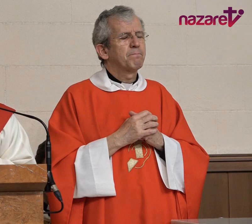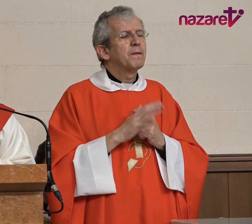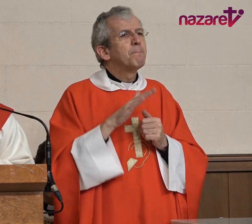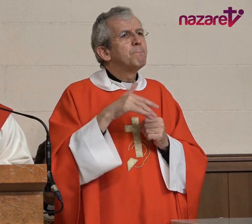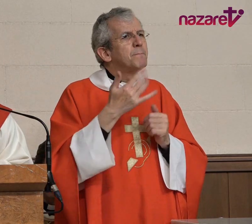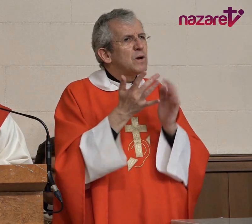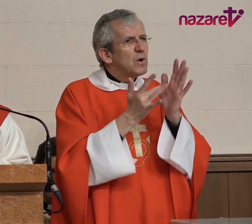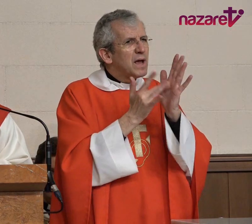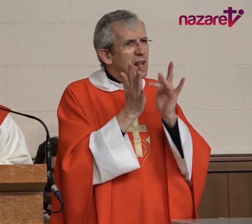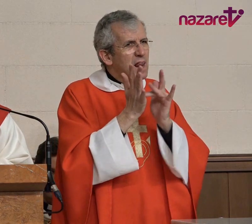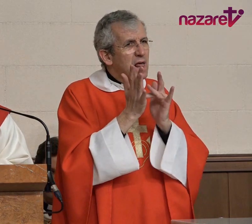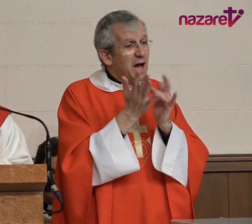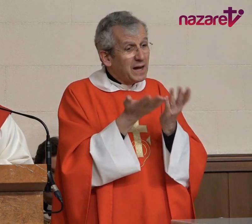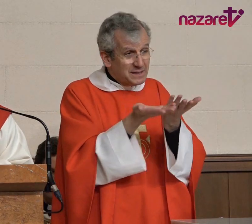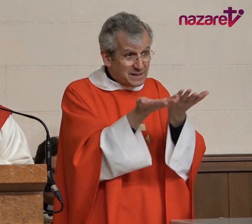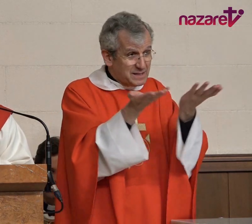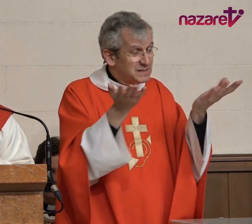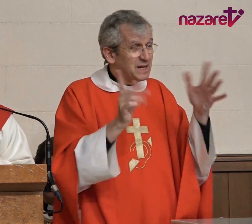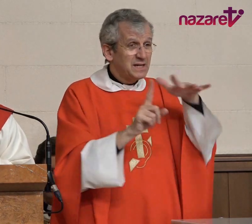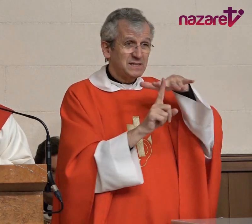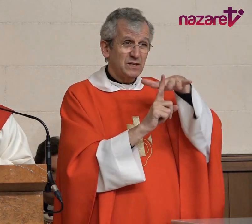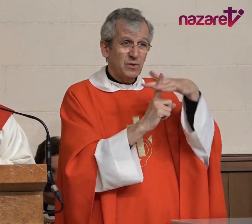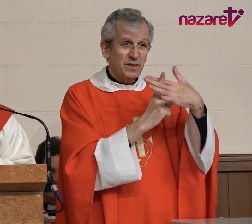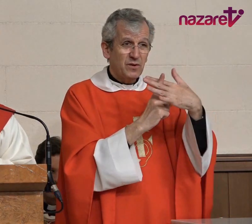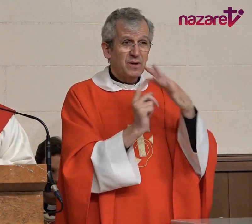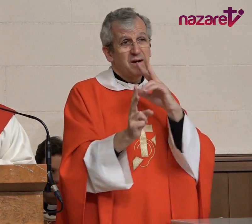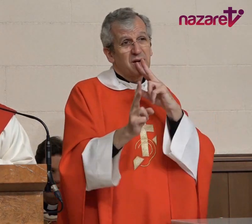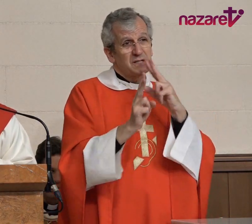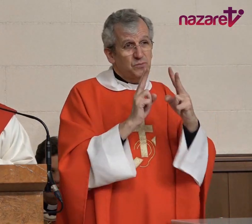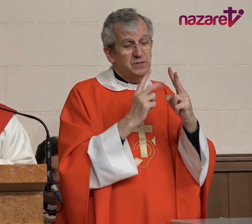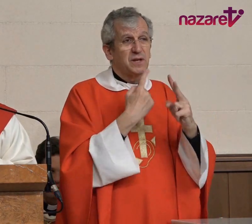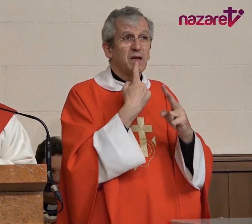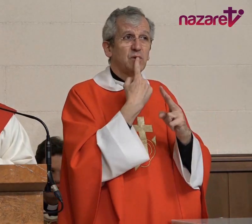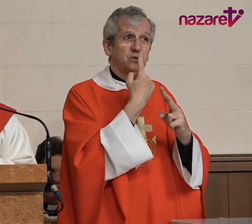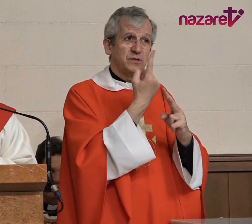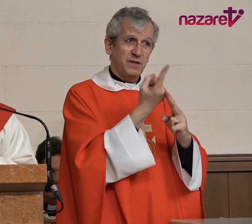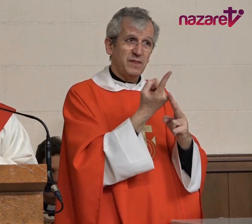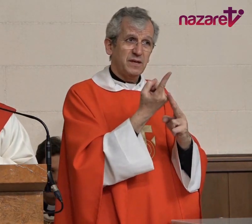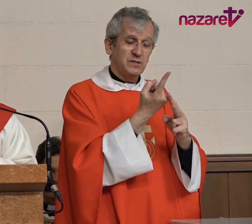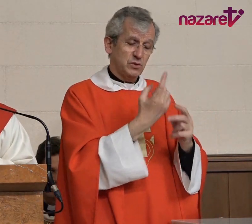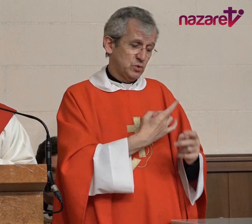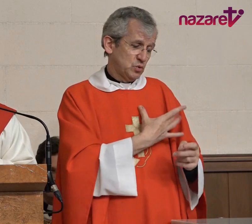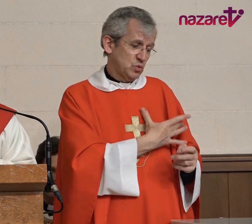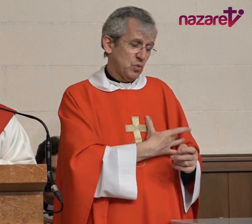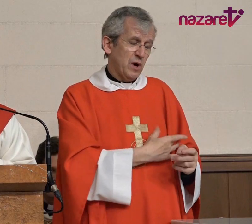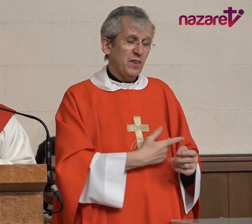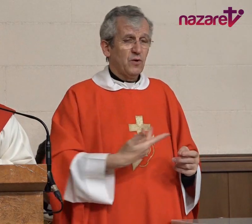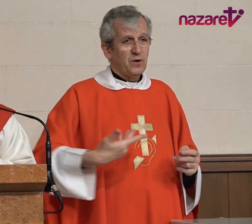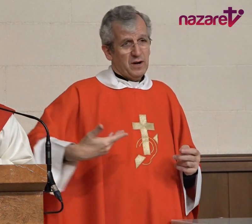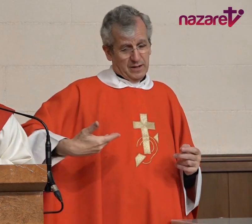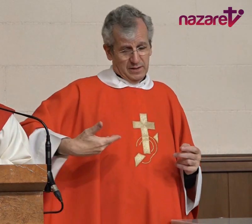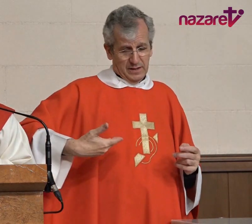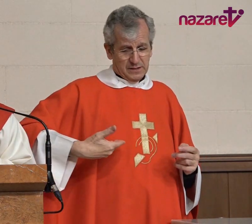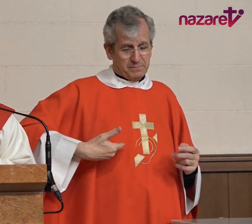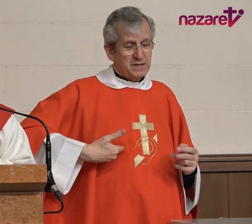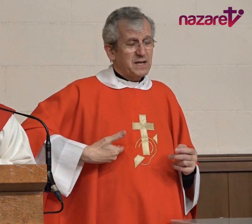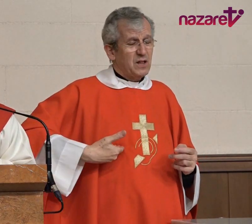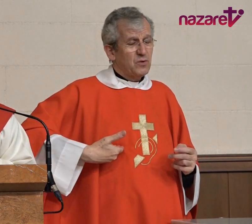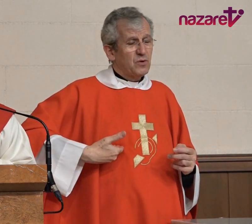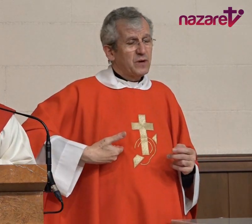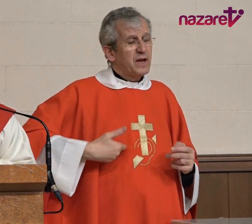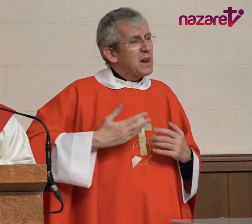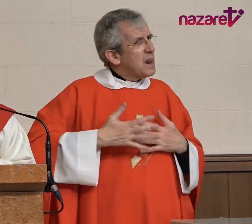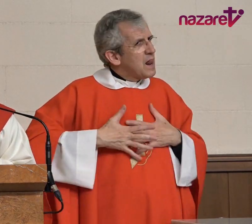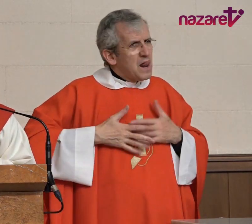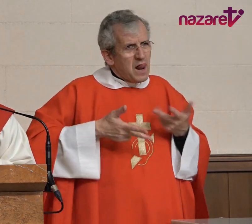Pero Él, ante esta situación, la respuesta que nos da es su corazón traspasado. Él, libre